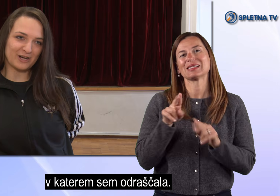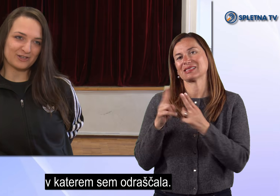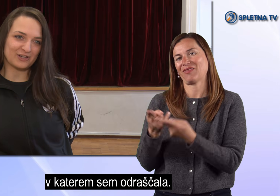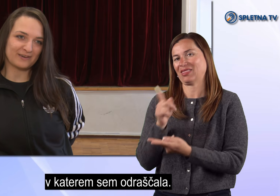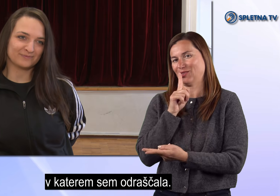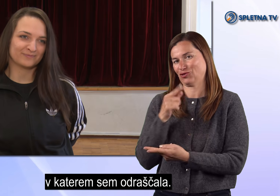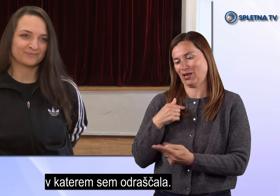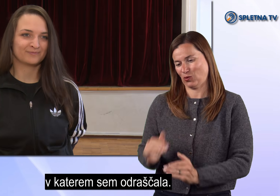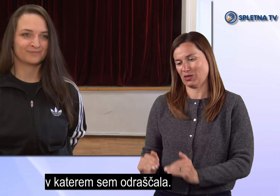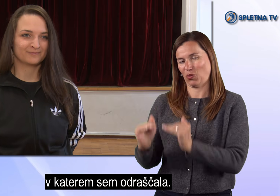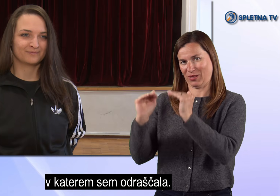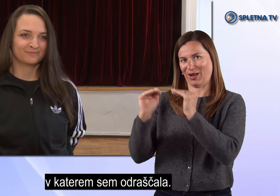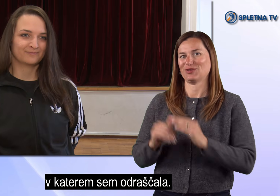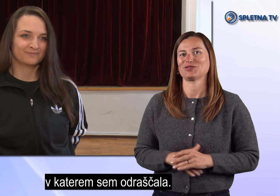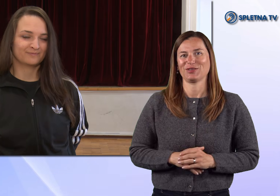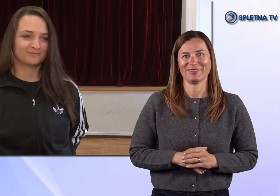sem odraščala.